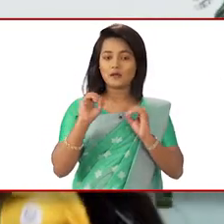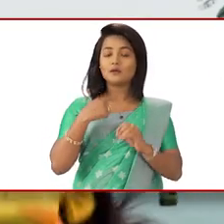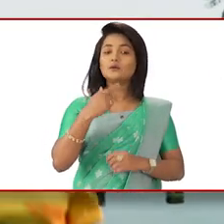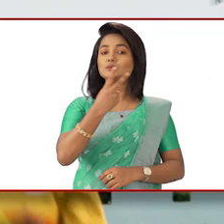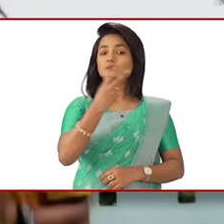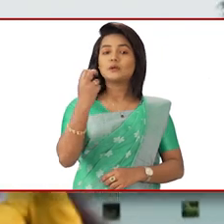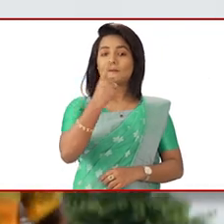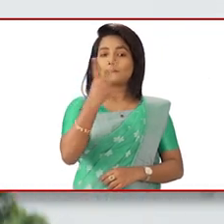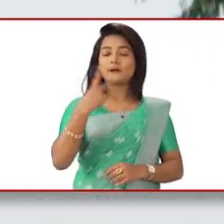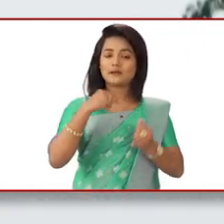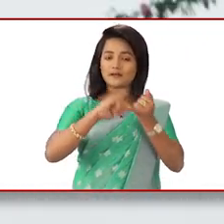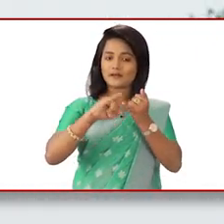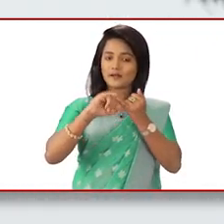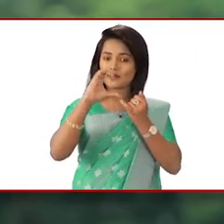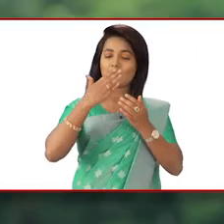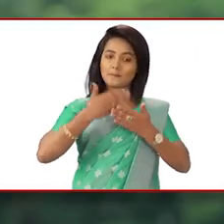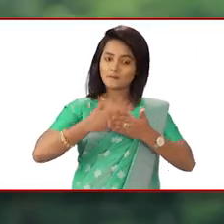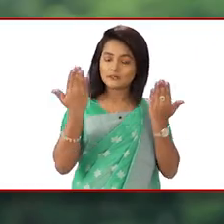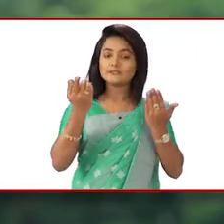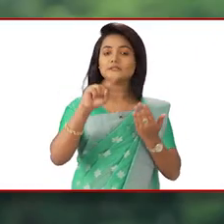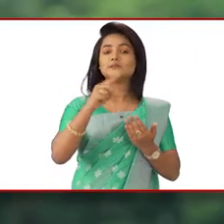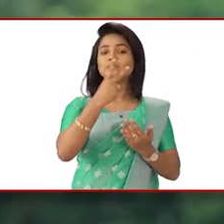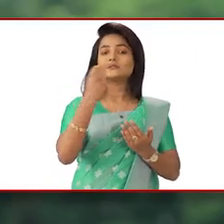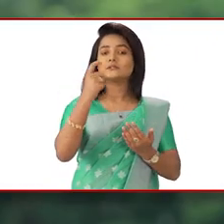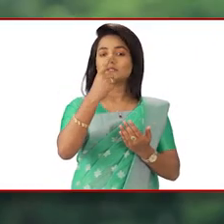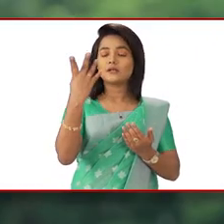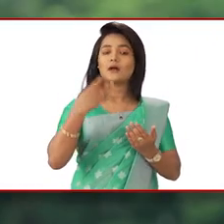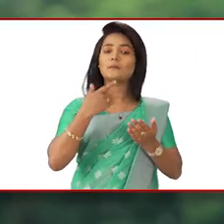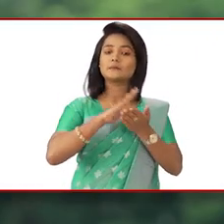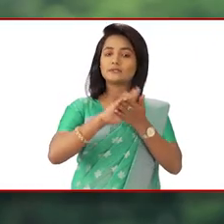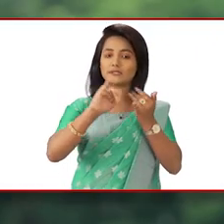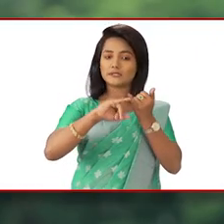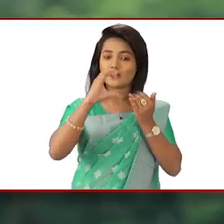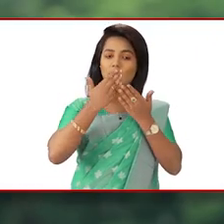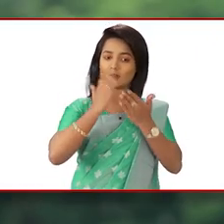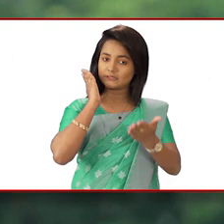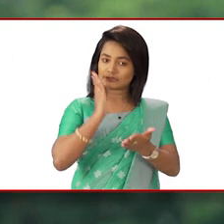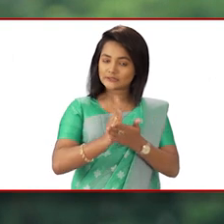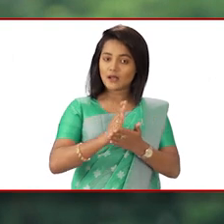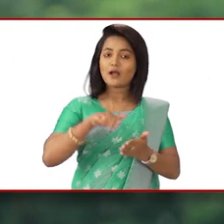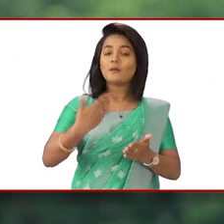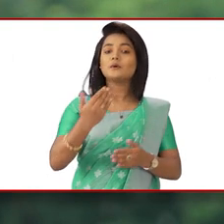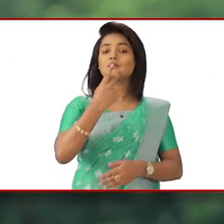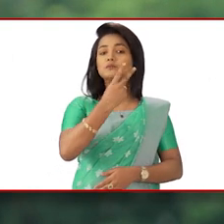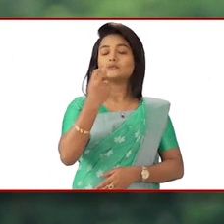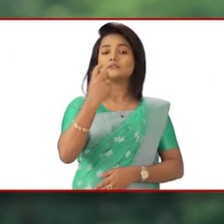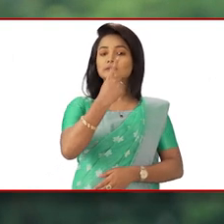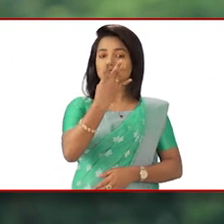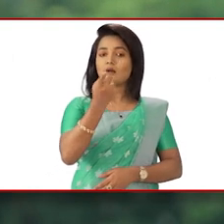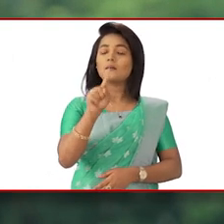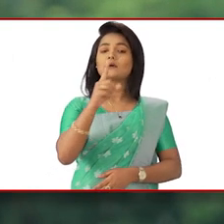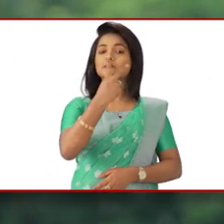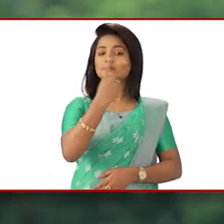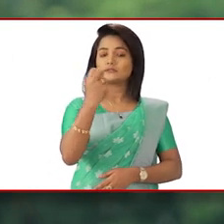সালে এসএসসি এখান থেকে পাশ করে এখানে ভর্তি হতে 14 সালে আমি ইন্টার পাস করে পারতাম বের হতে পারি না, এবং 2014-15 সেশনে